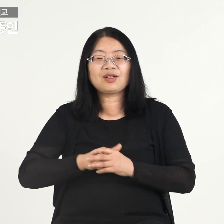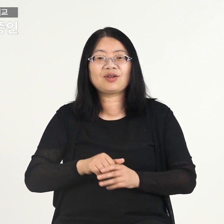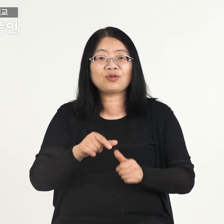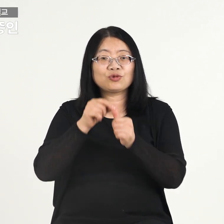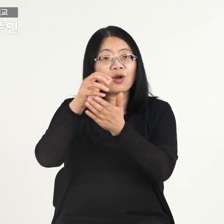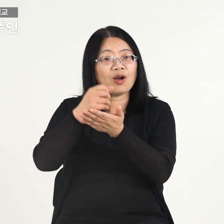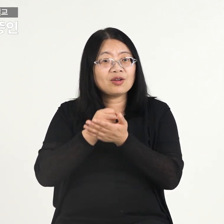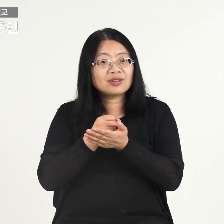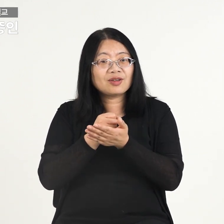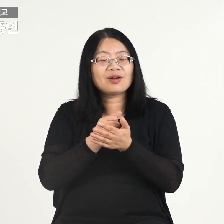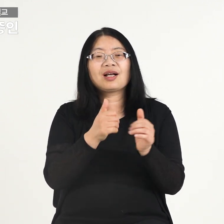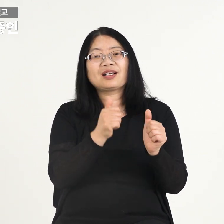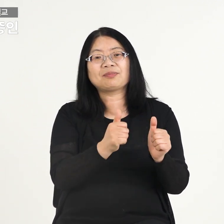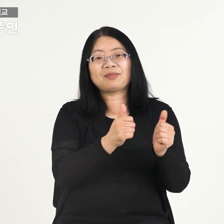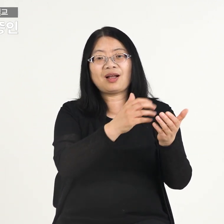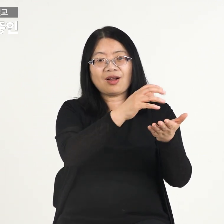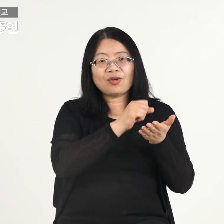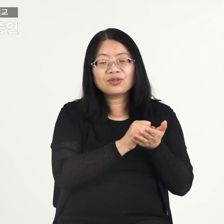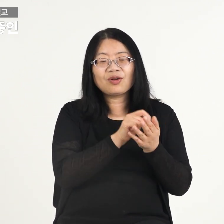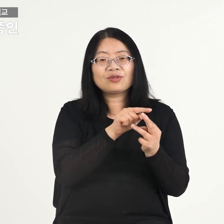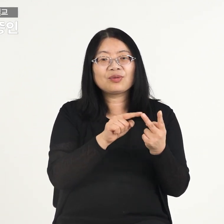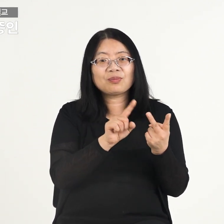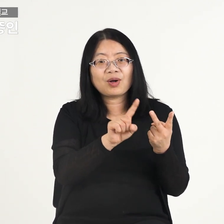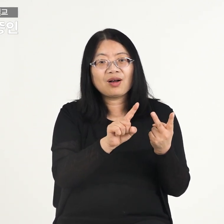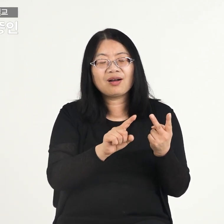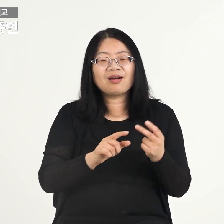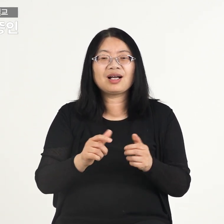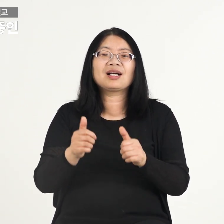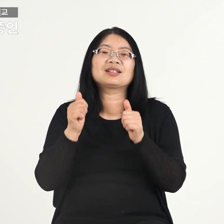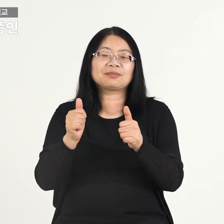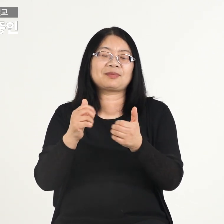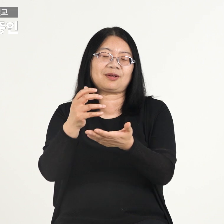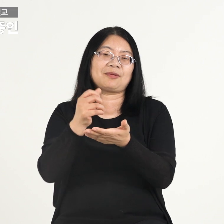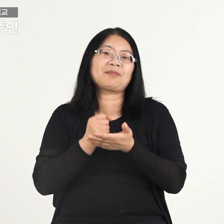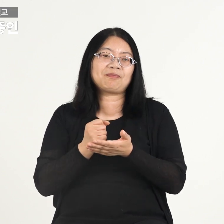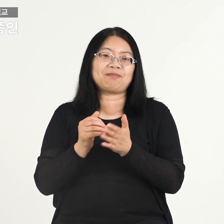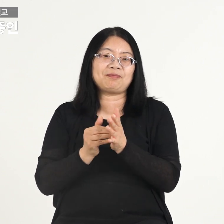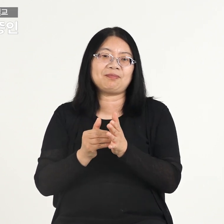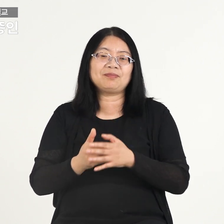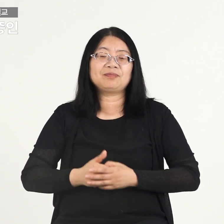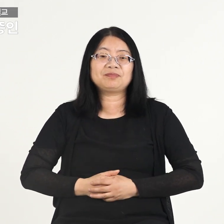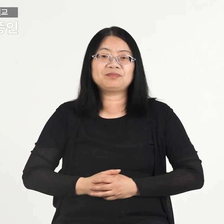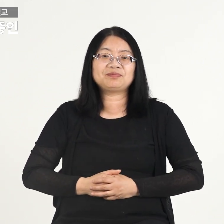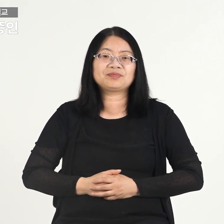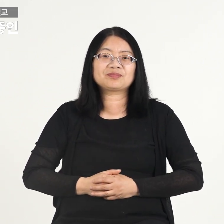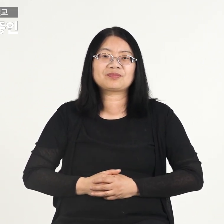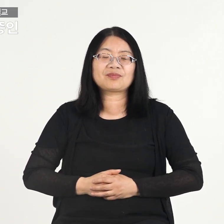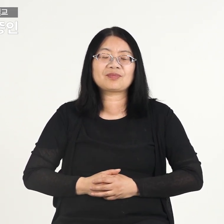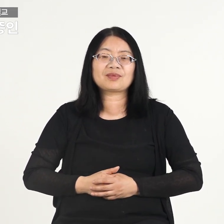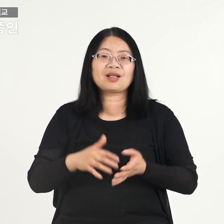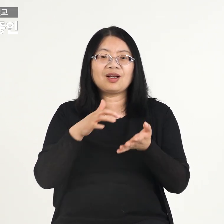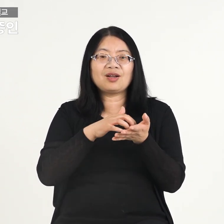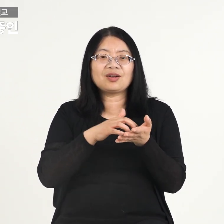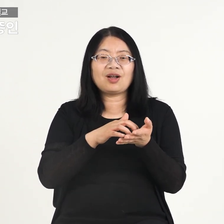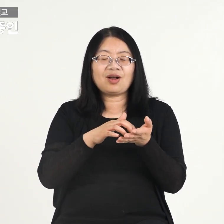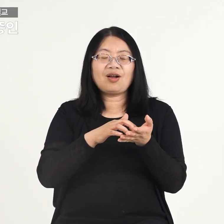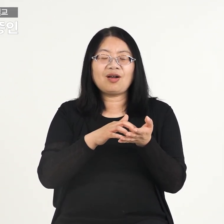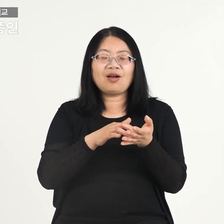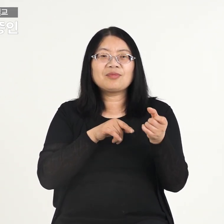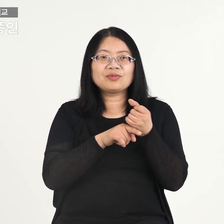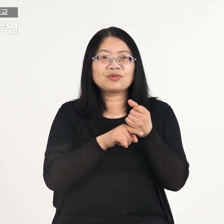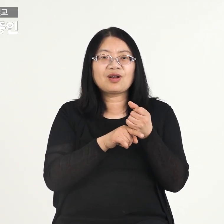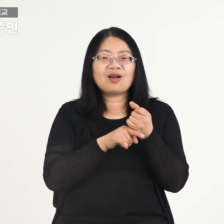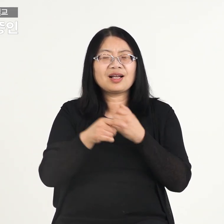구원을 얻습니까? 심판을 받습니까? 심판을 받아요. 그러니까 숫자의 의미가 완전히